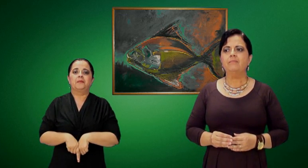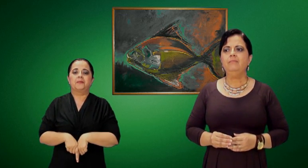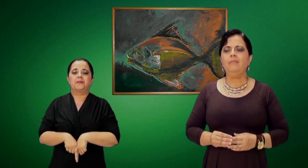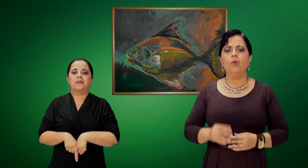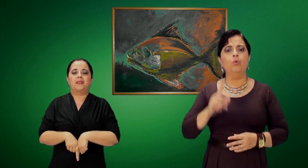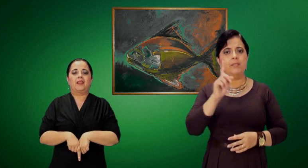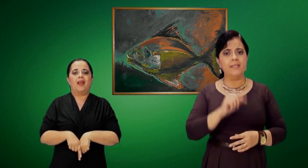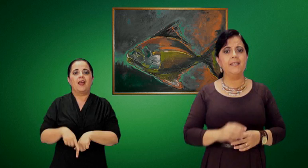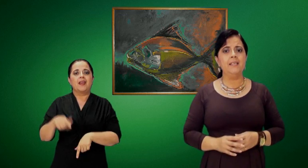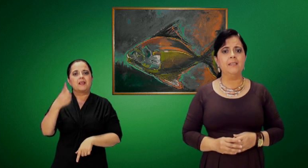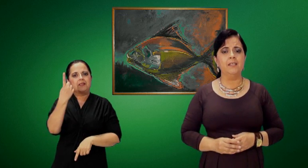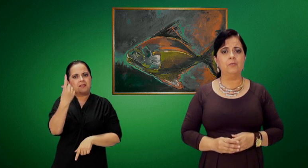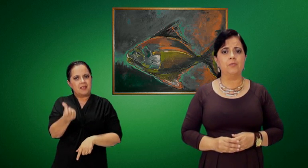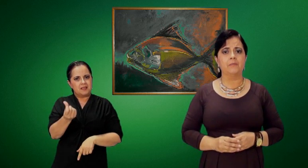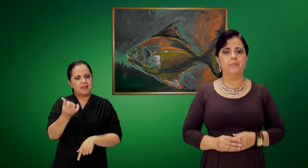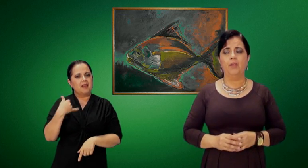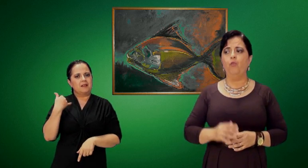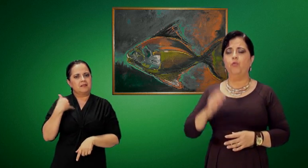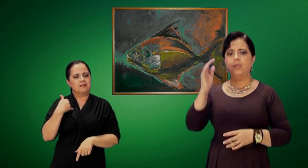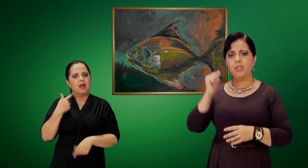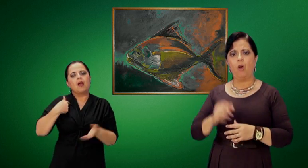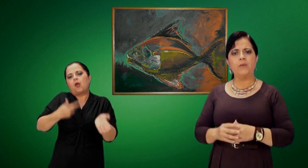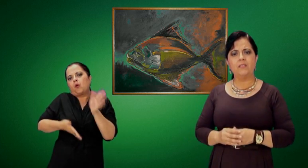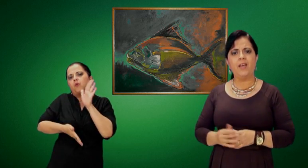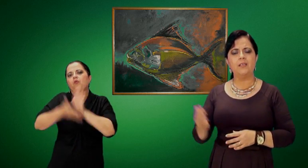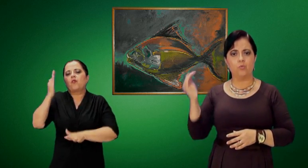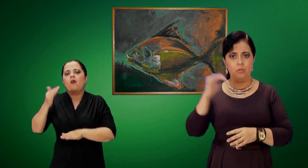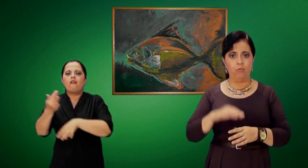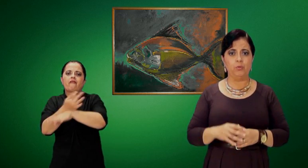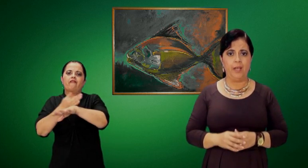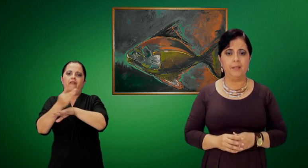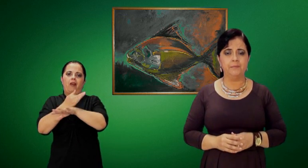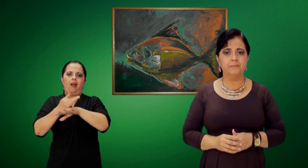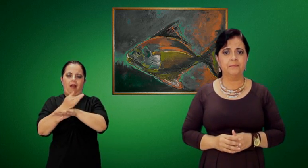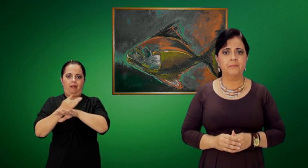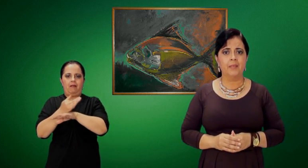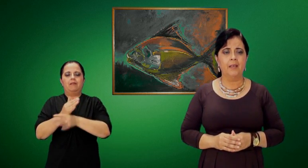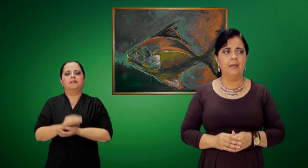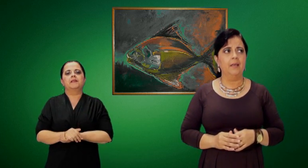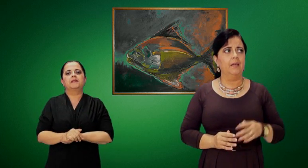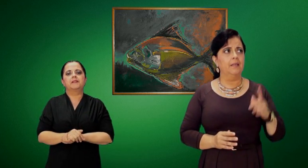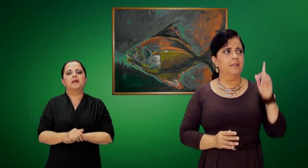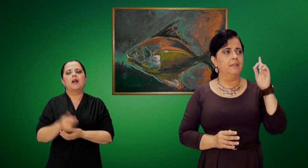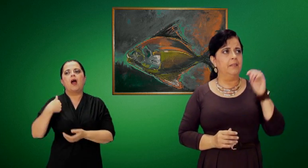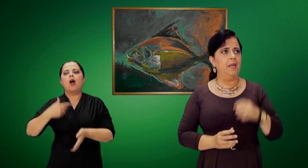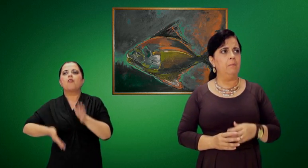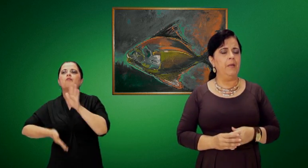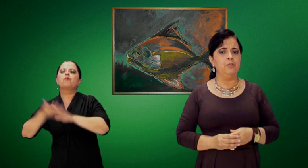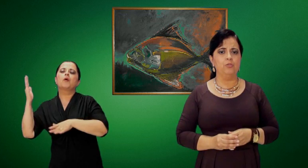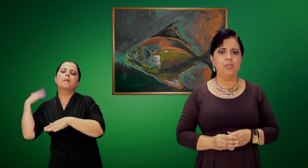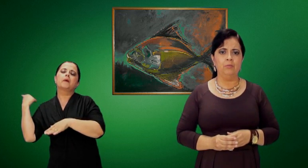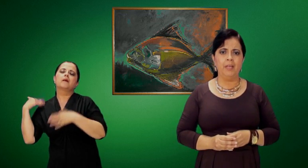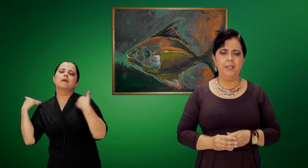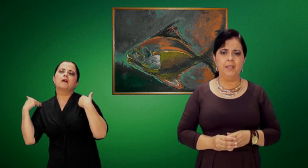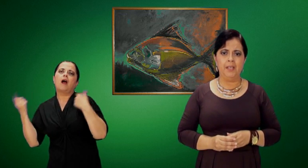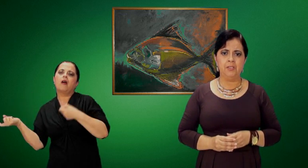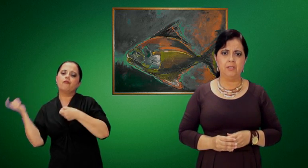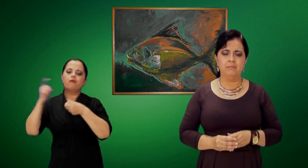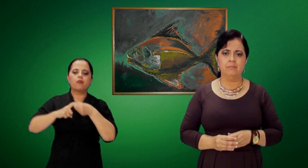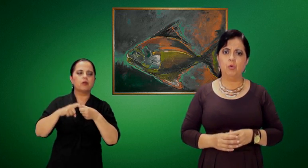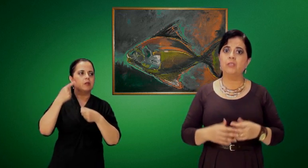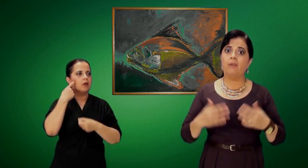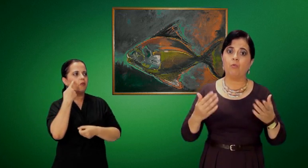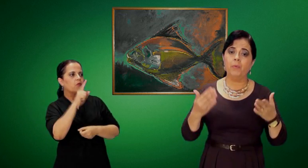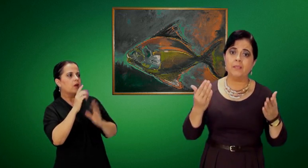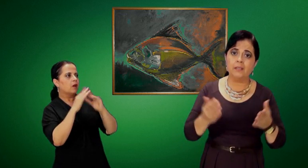E com 16 anos, eu fui tirar umas férias quando eu voltei. De repente eu chego na